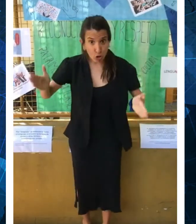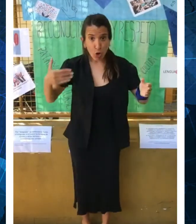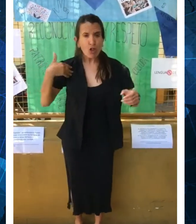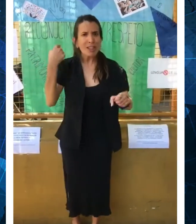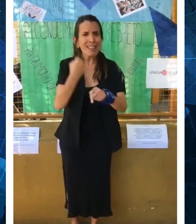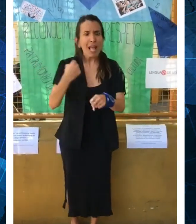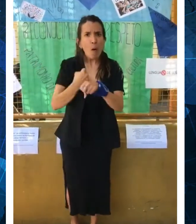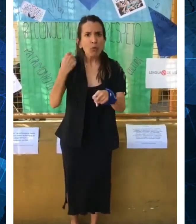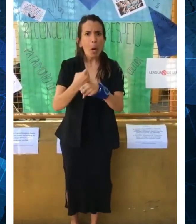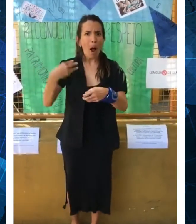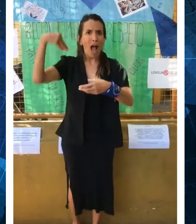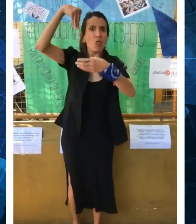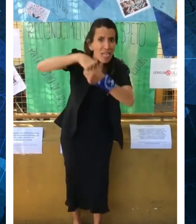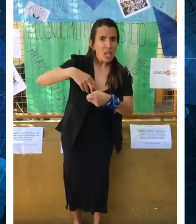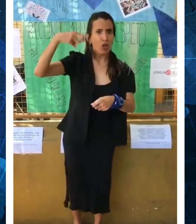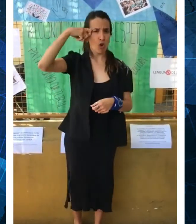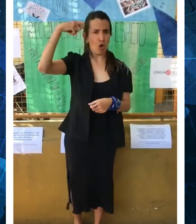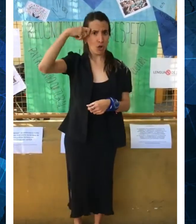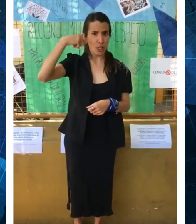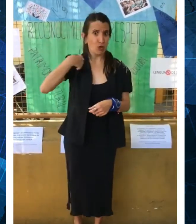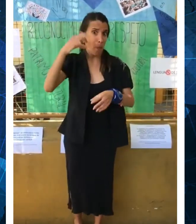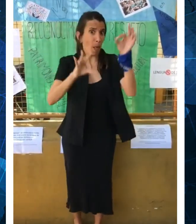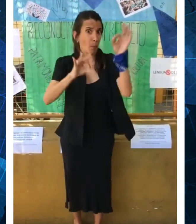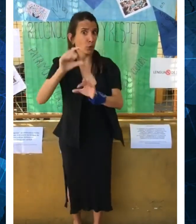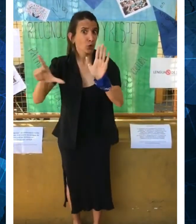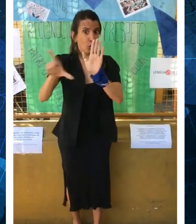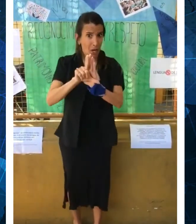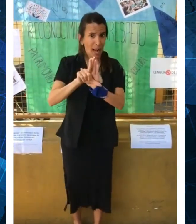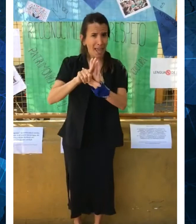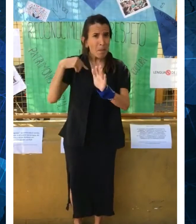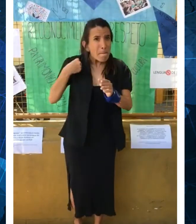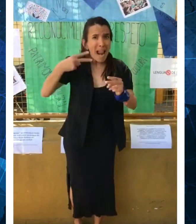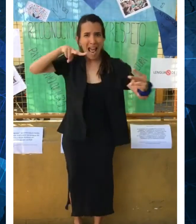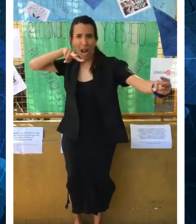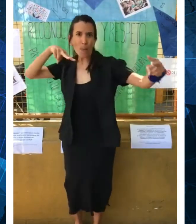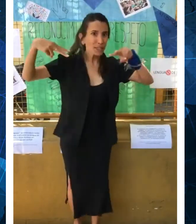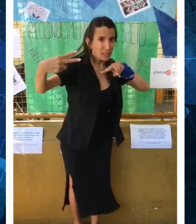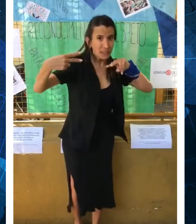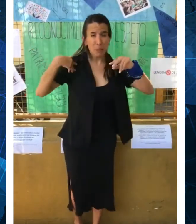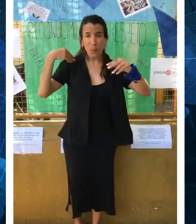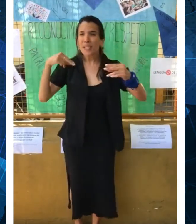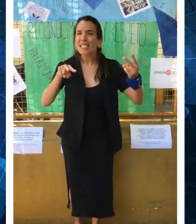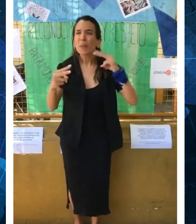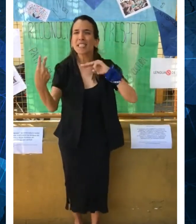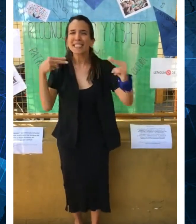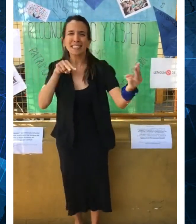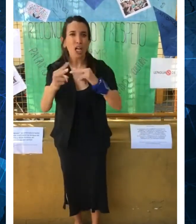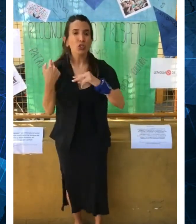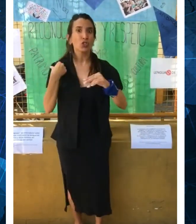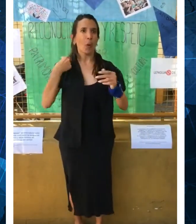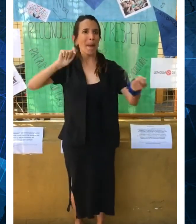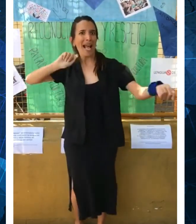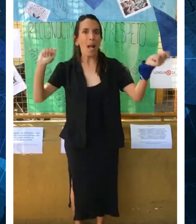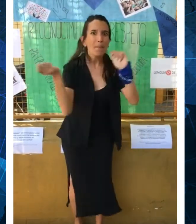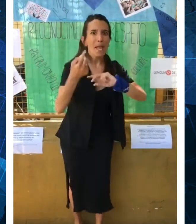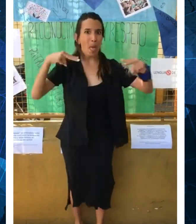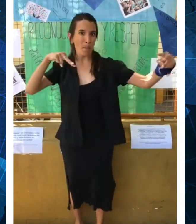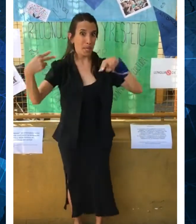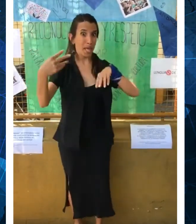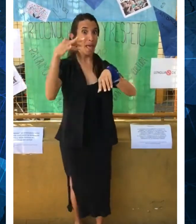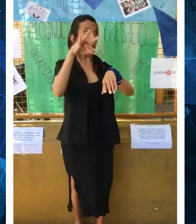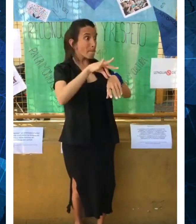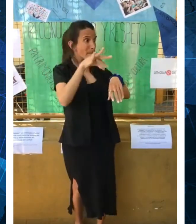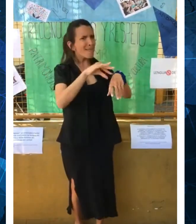porque este es el momento. Estamos trabajando ya en el Congreso con respecto al proyecto para